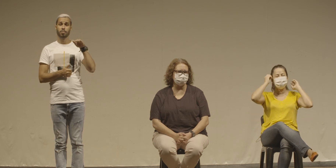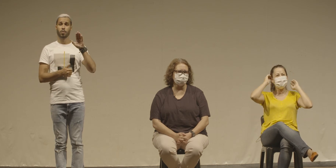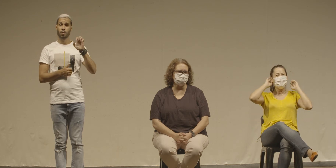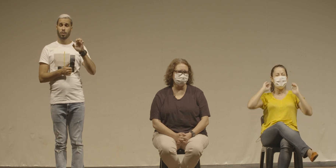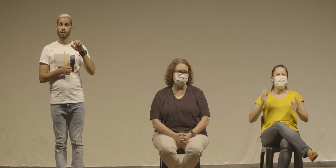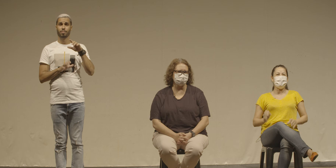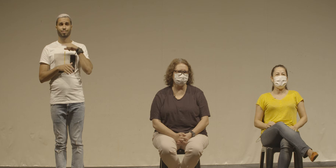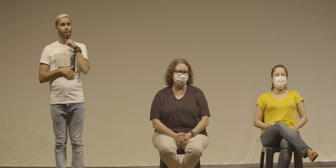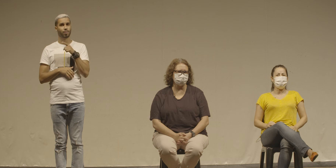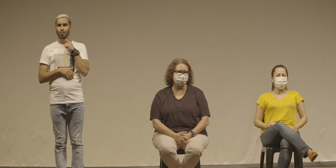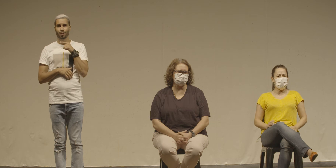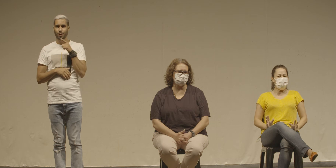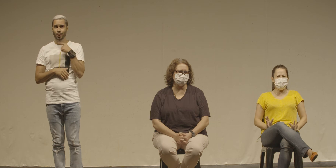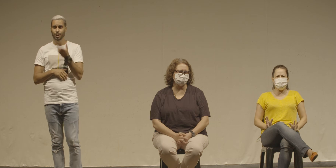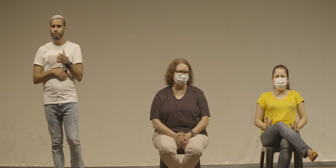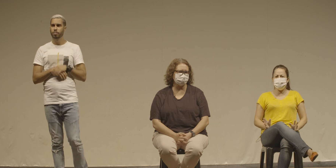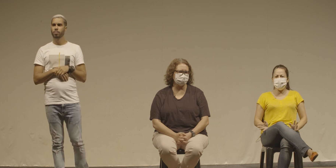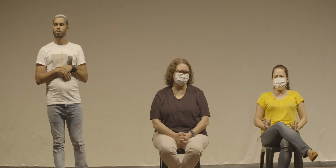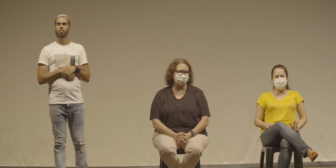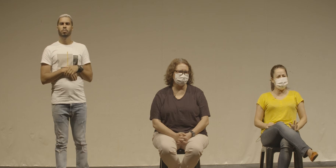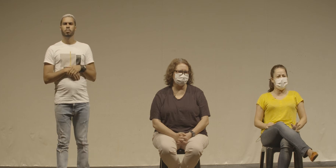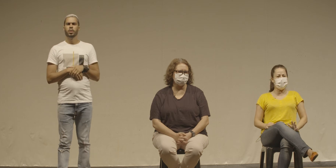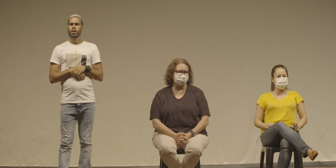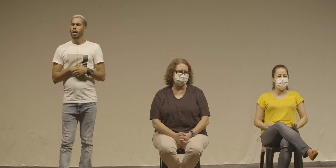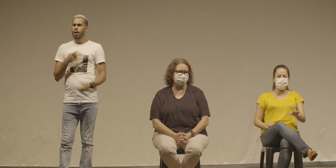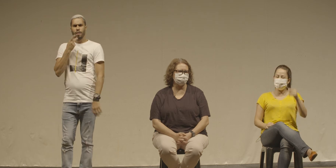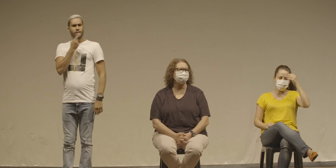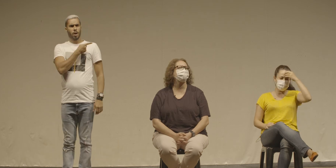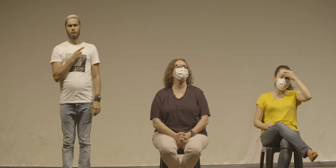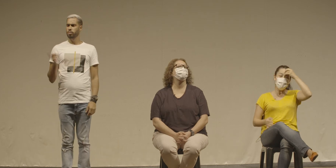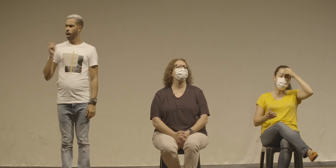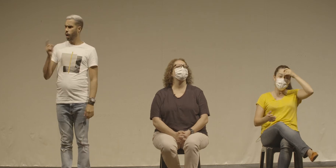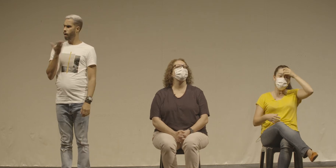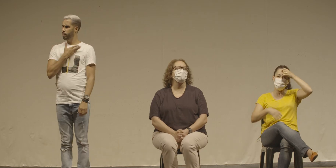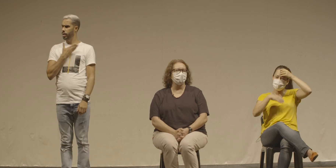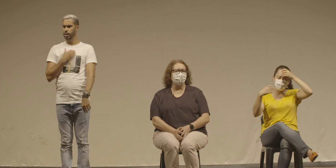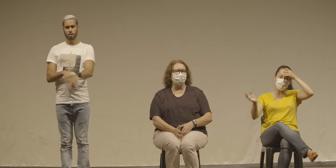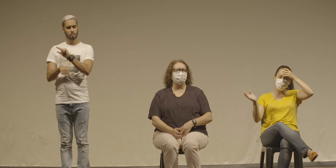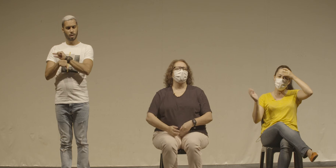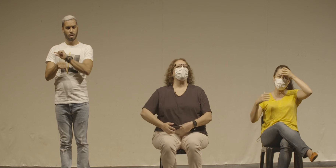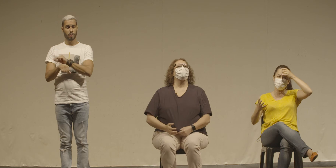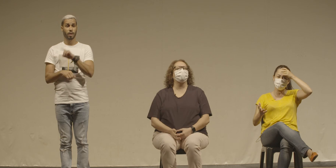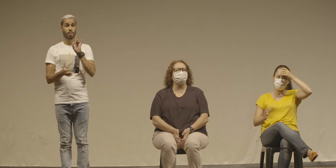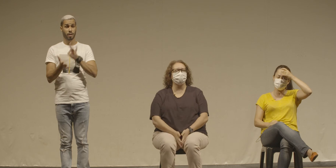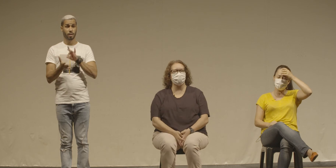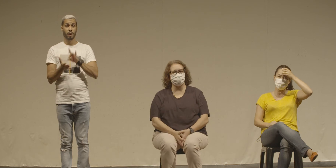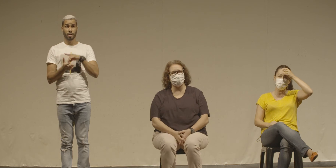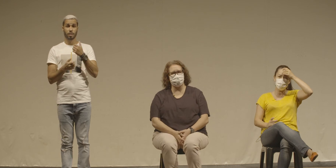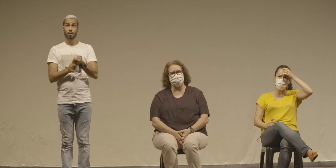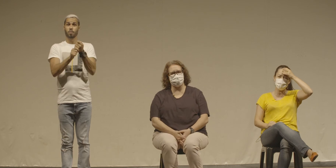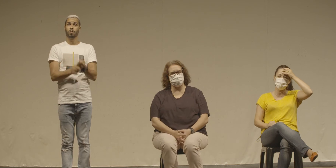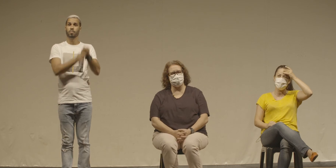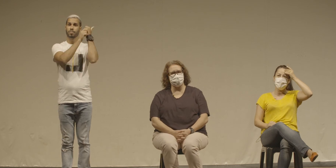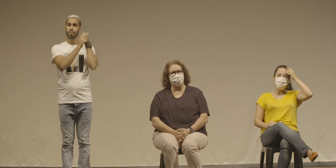conseguindo. E aí ela falou, não, mas Simone é minha amiga, pera aí, não. E elas são amigas mesmo de passar Réveillon juntas, então